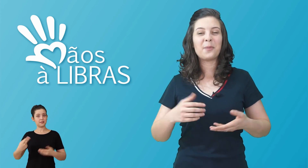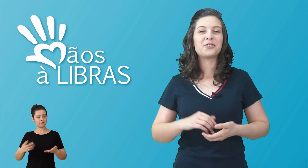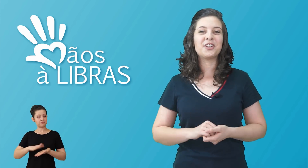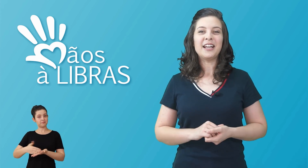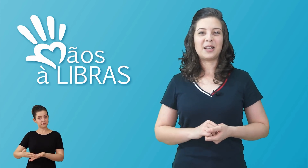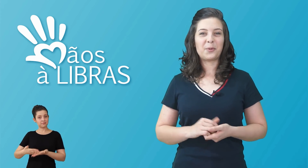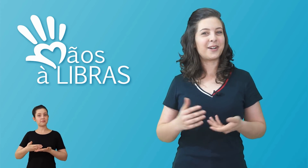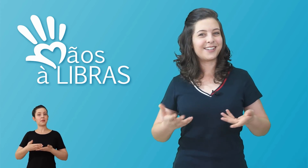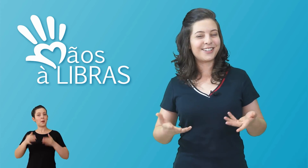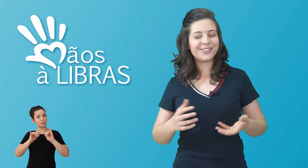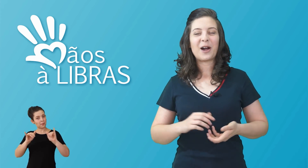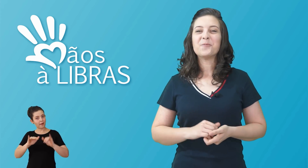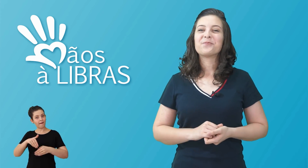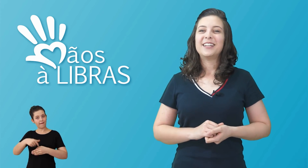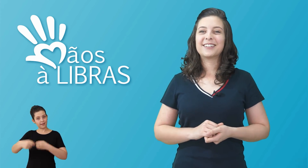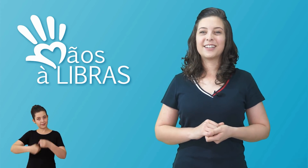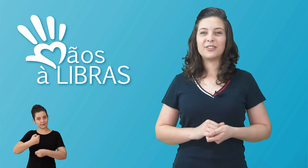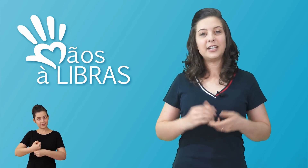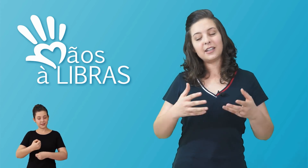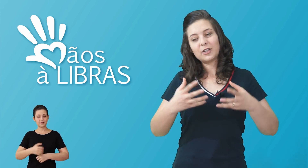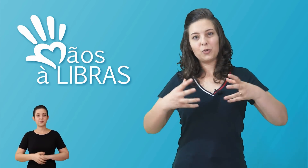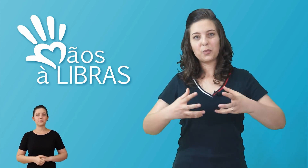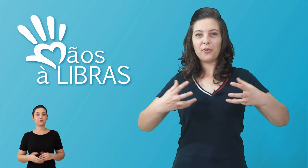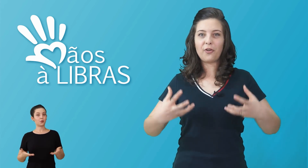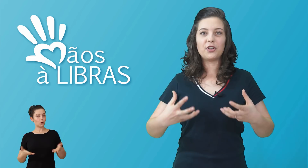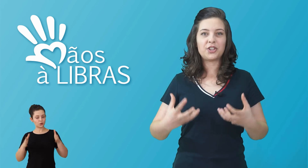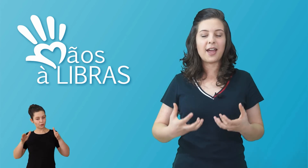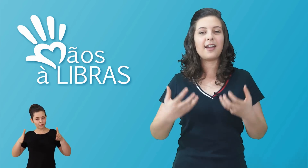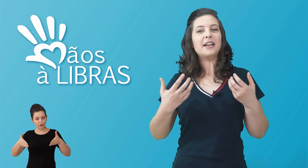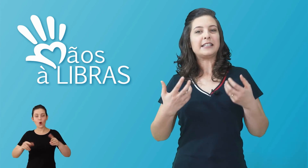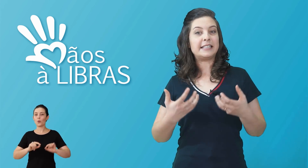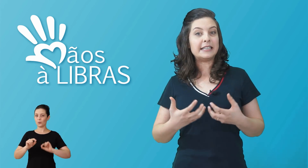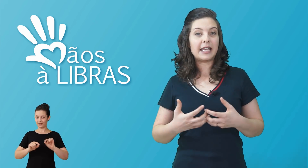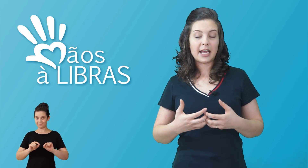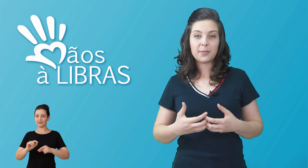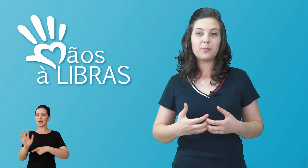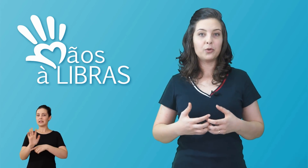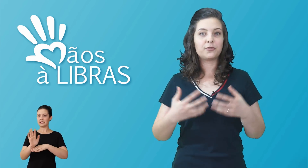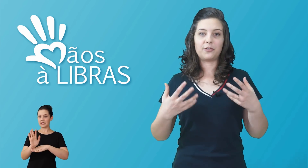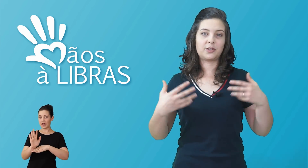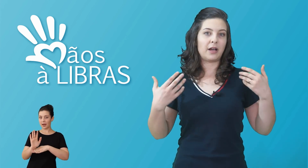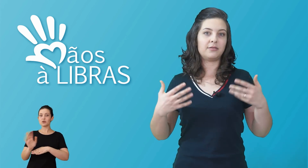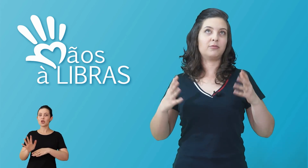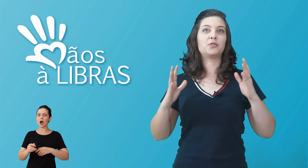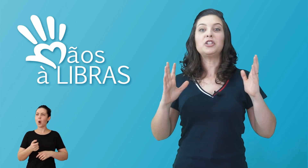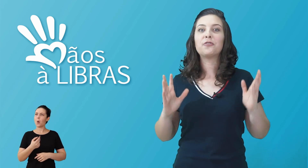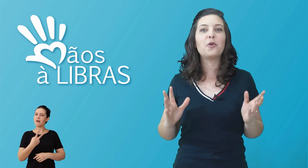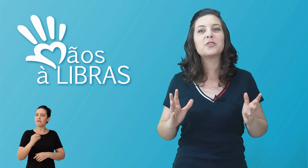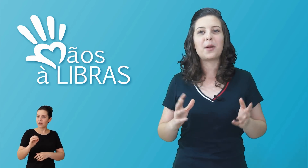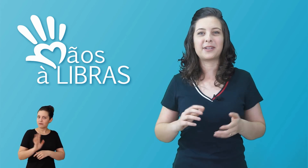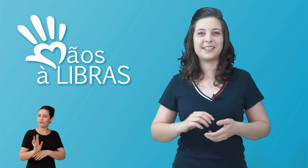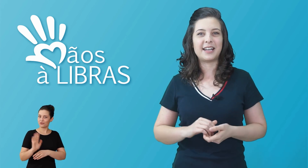fui intérprete na propaganda eleitoral. Então, e assim, hoje o meu forte é cinema, já fiz quase uns